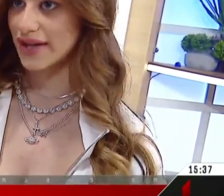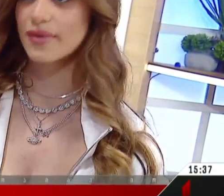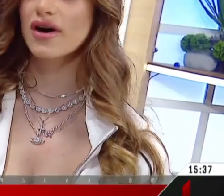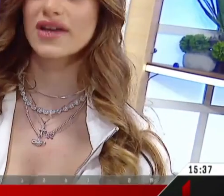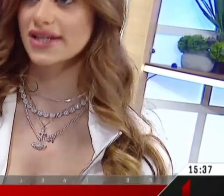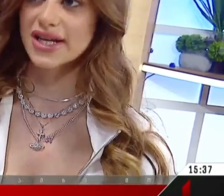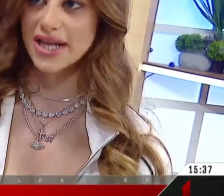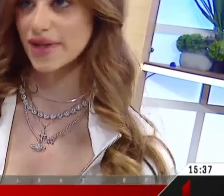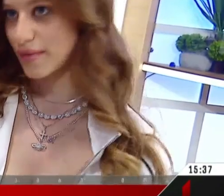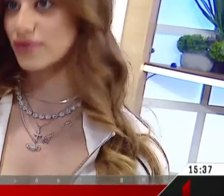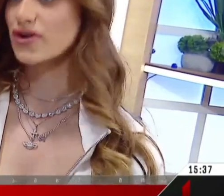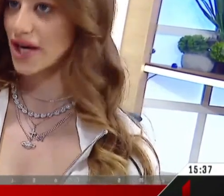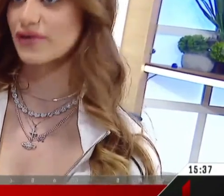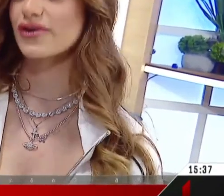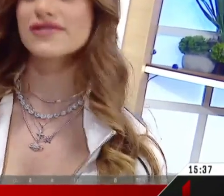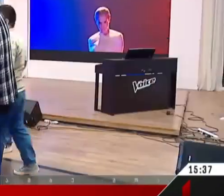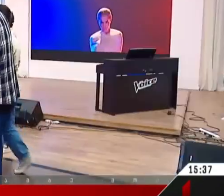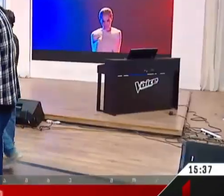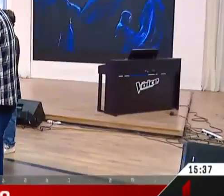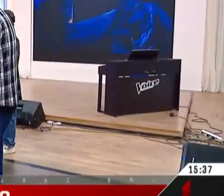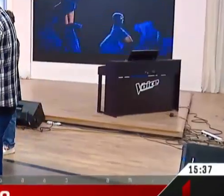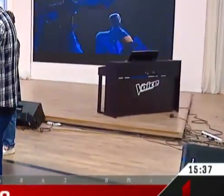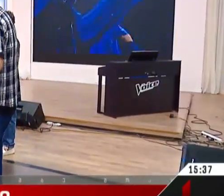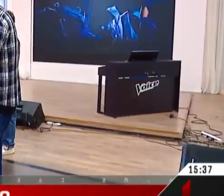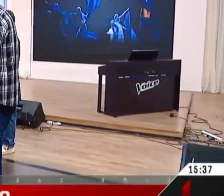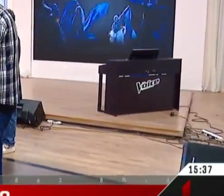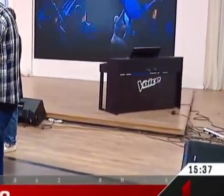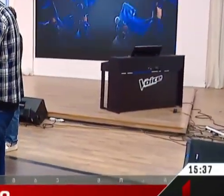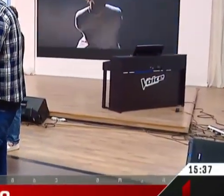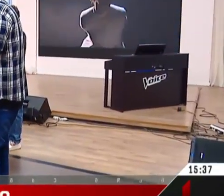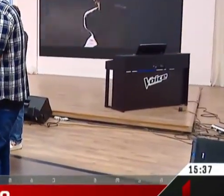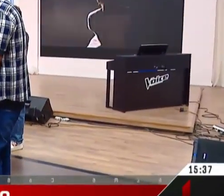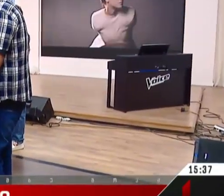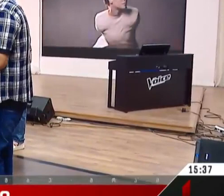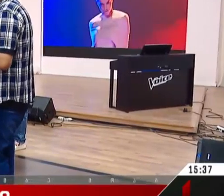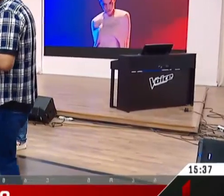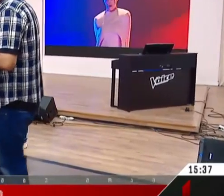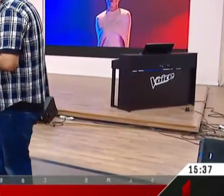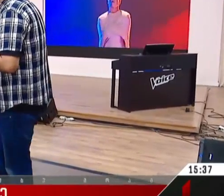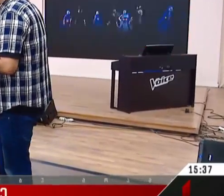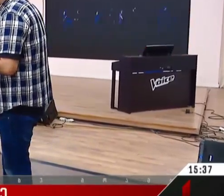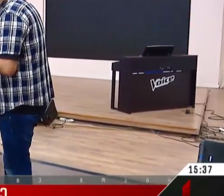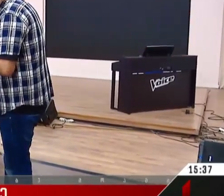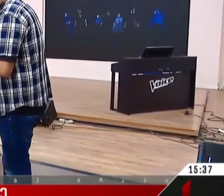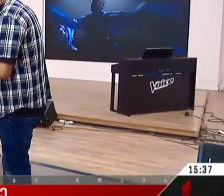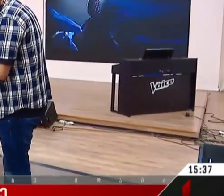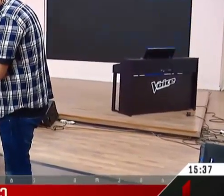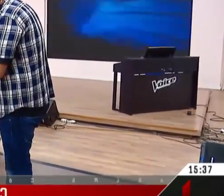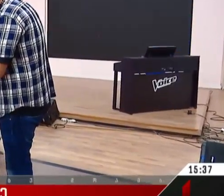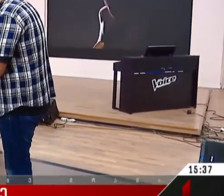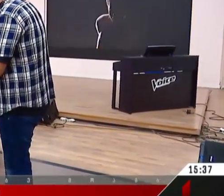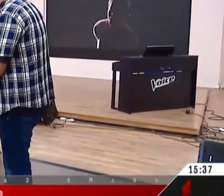მაქსიმუმს გავაკეთებ, რომ ყველანაირად წარმატება მოუტანო საქართველოს. უკვე მივედით იმ წერტილამდე, როდესაც ქართული დელეგაცია და ირუ